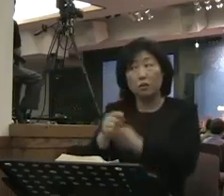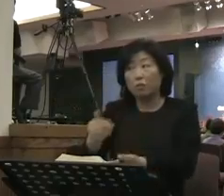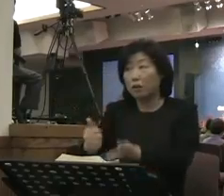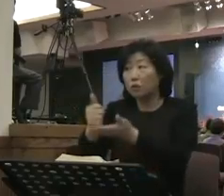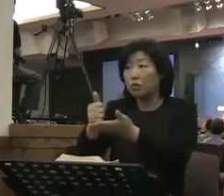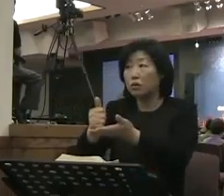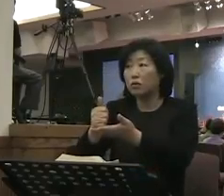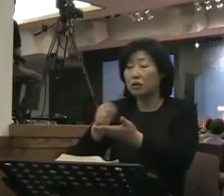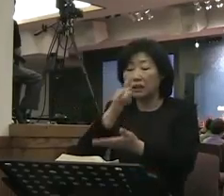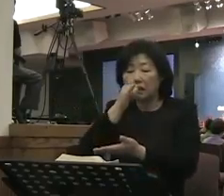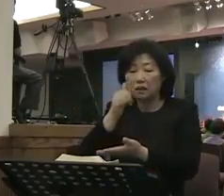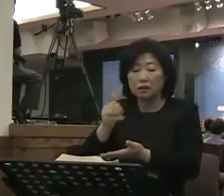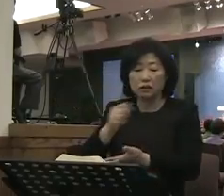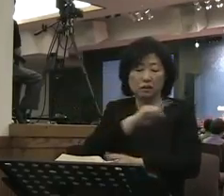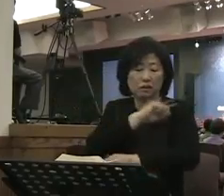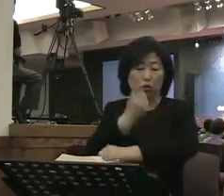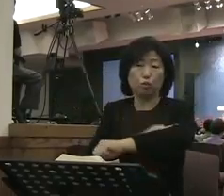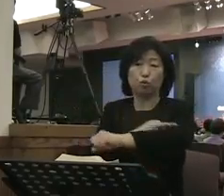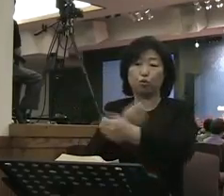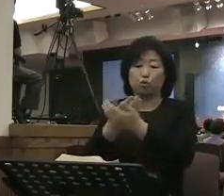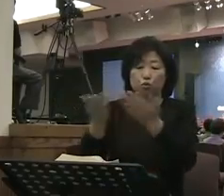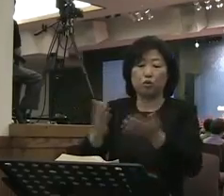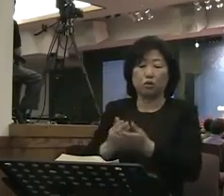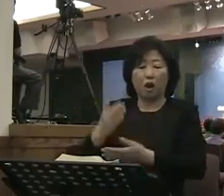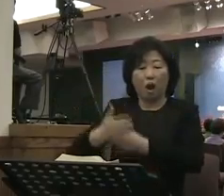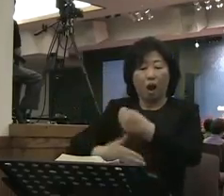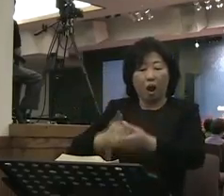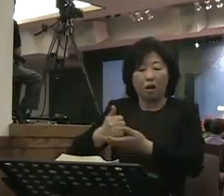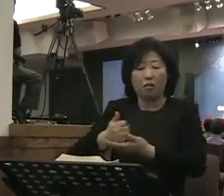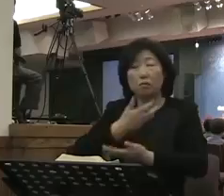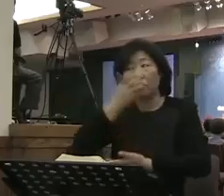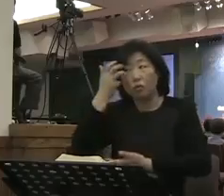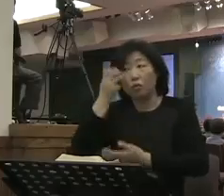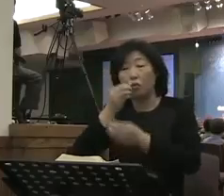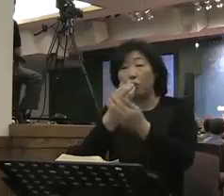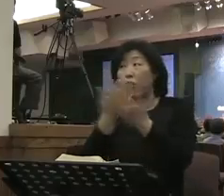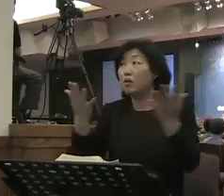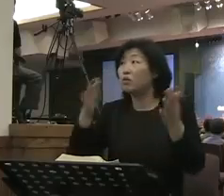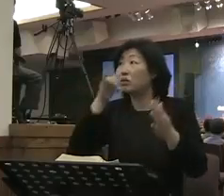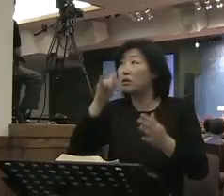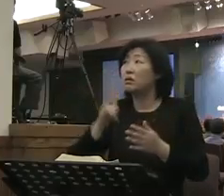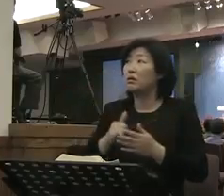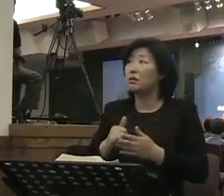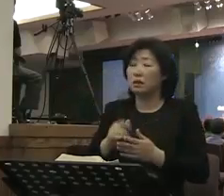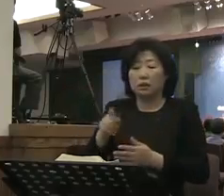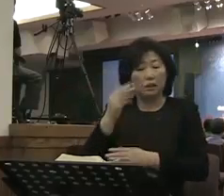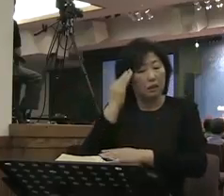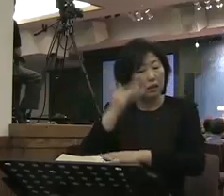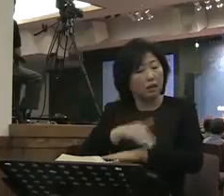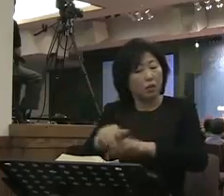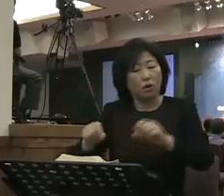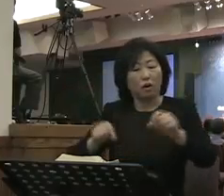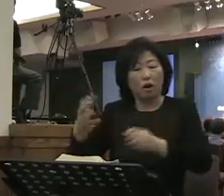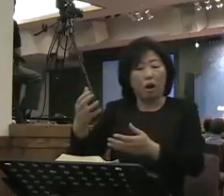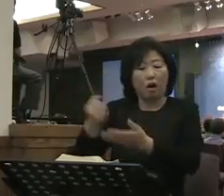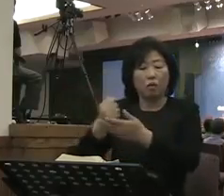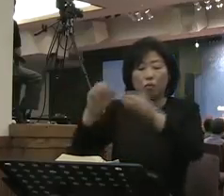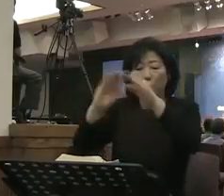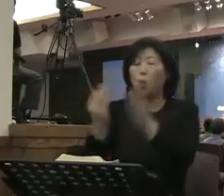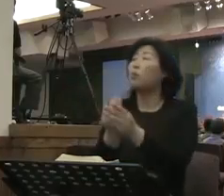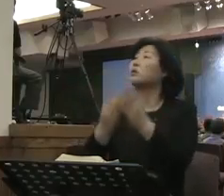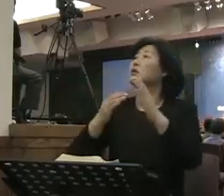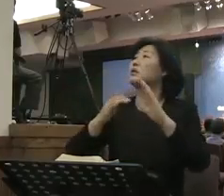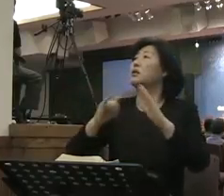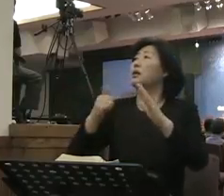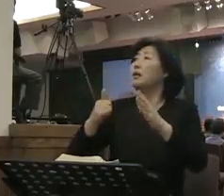섬길 수 있는 능력을 주시어서 하나님의 꿈을 펼칠 수 있는 그러한 계획을 갖고 모든 세계를